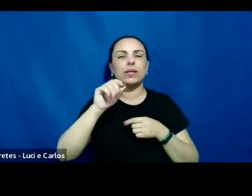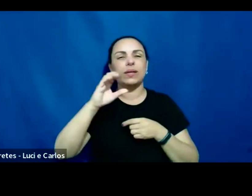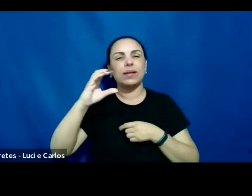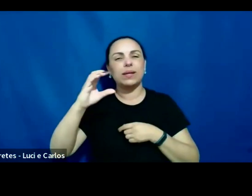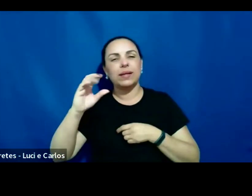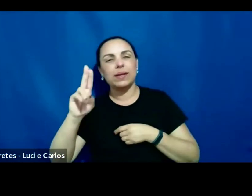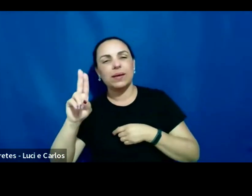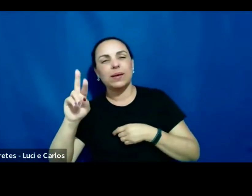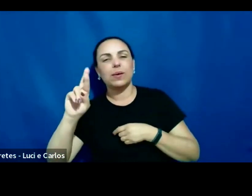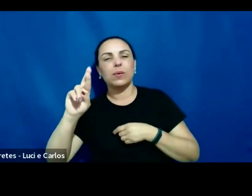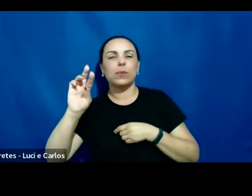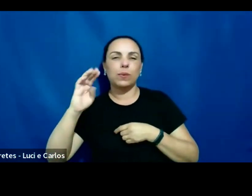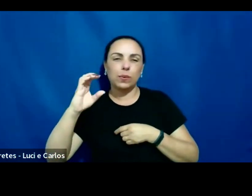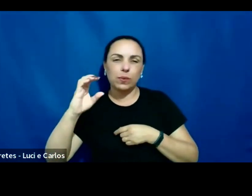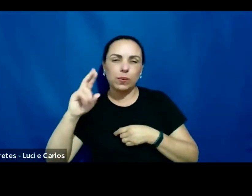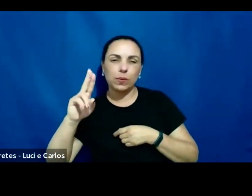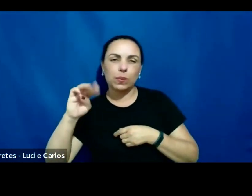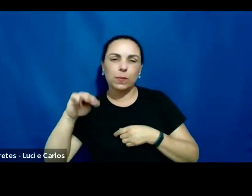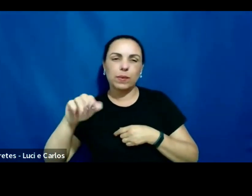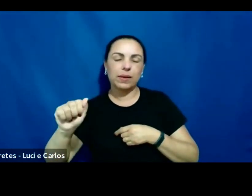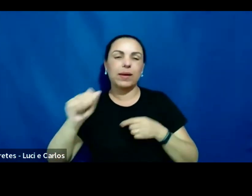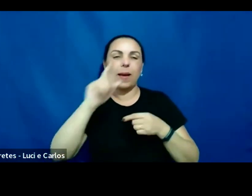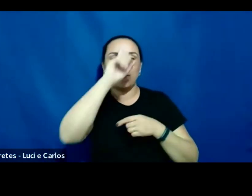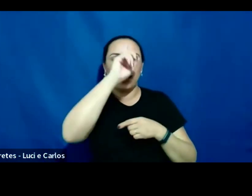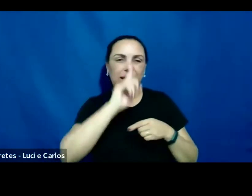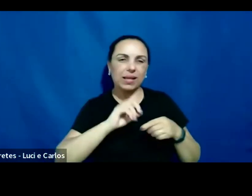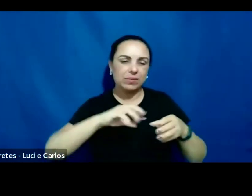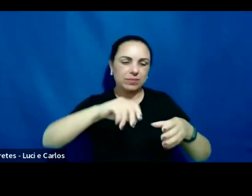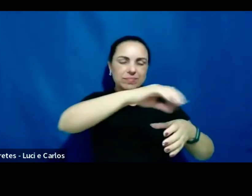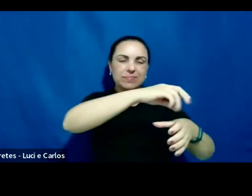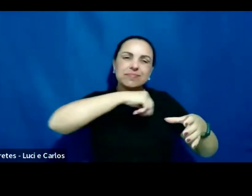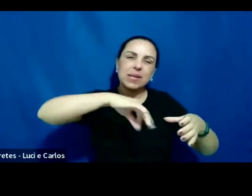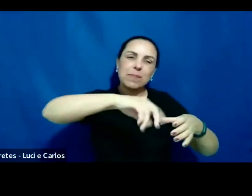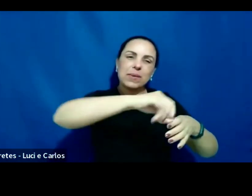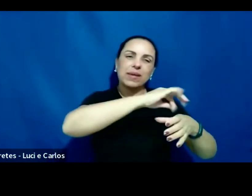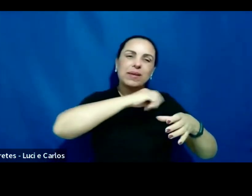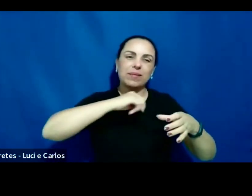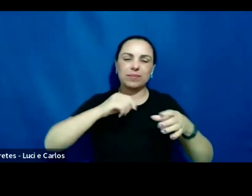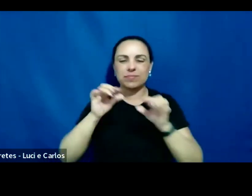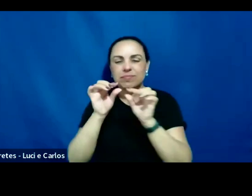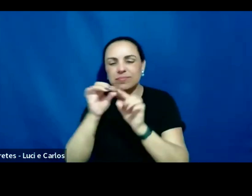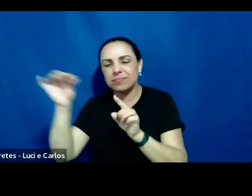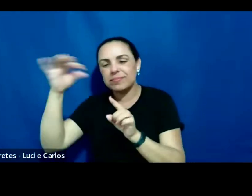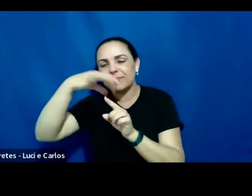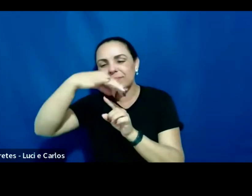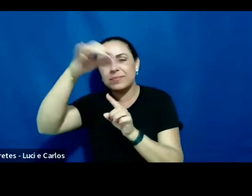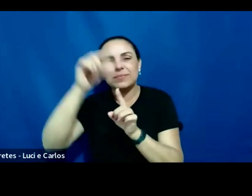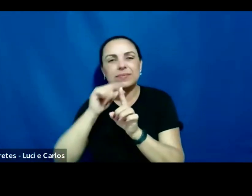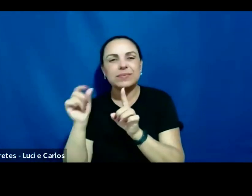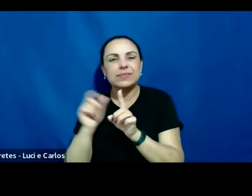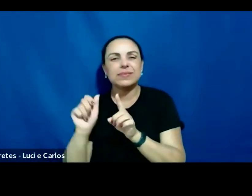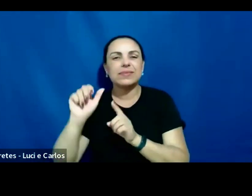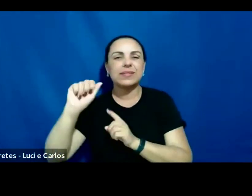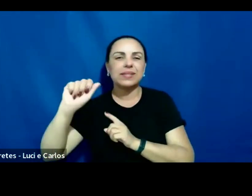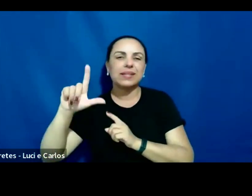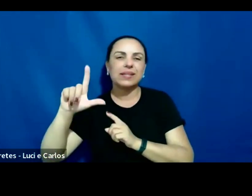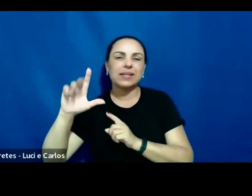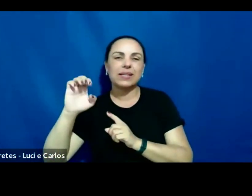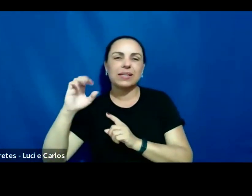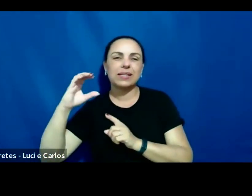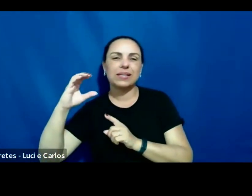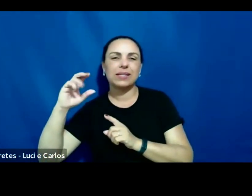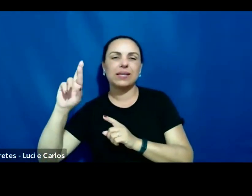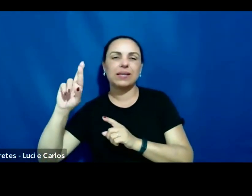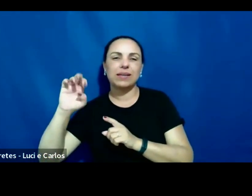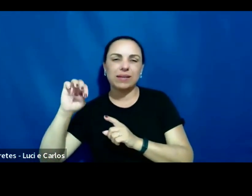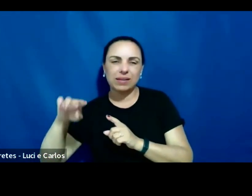tem vitaminas, tem minerais. Isso vai fazer uma diferença enorme. Só de você fizer isso que eu estou falando aqui para vocês, a saúde muda